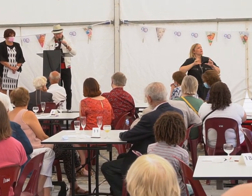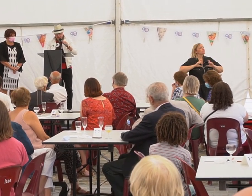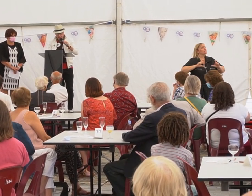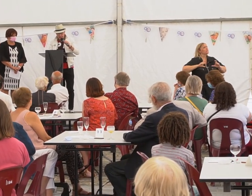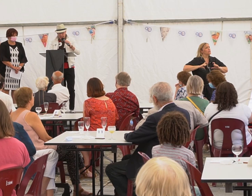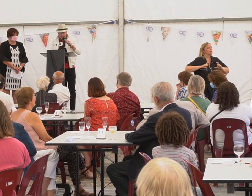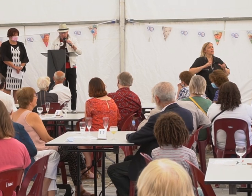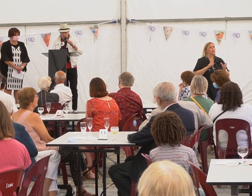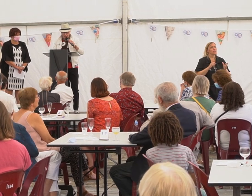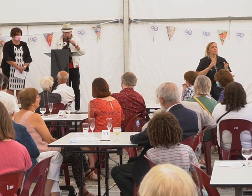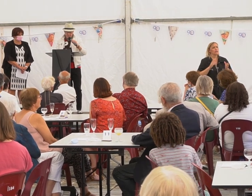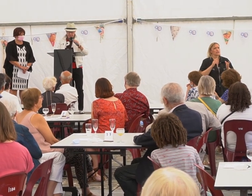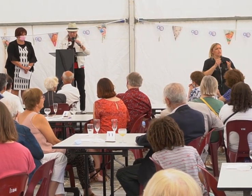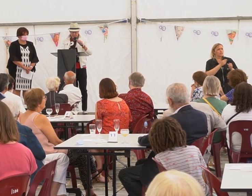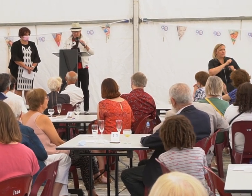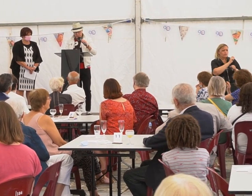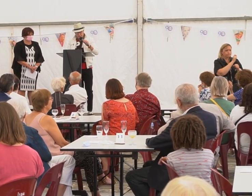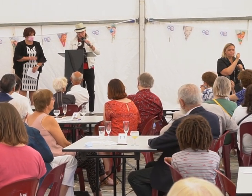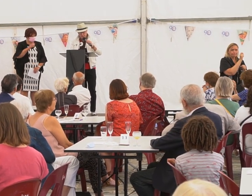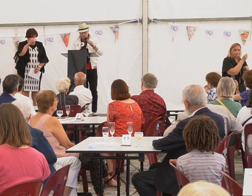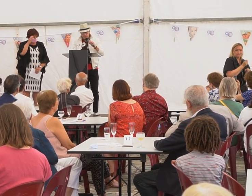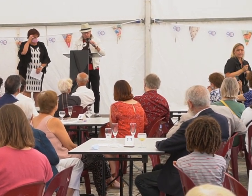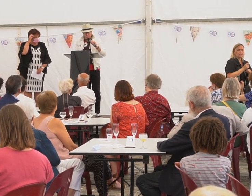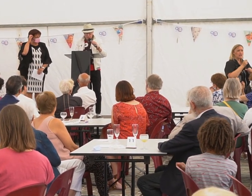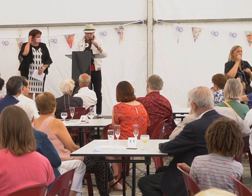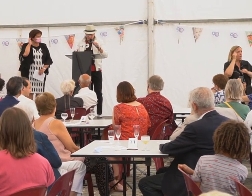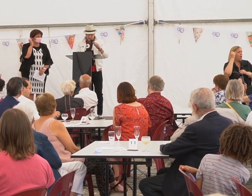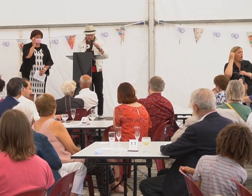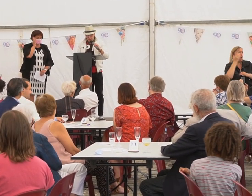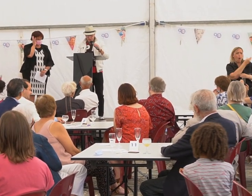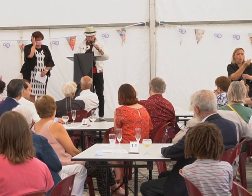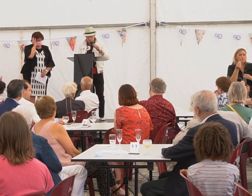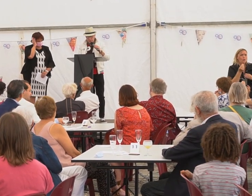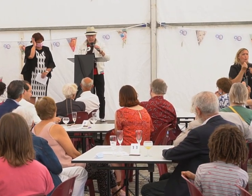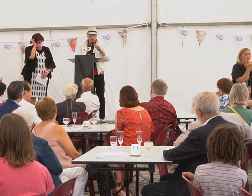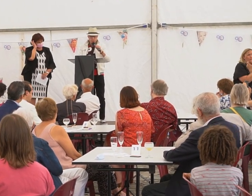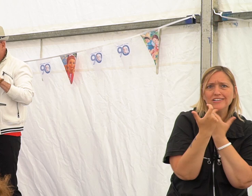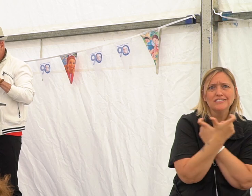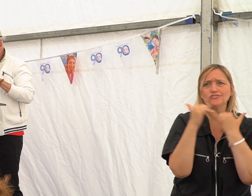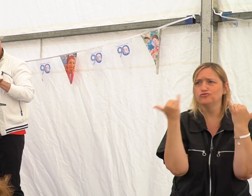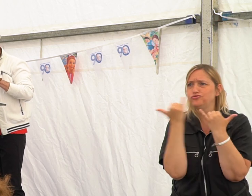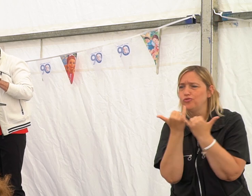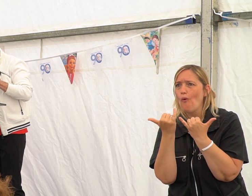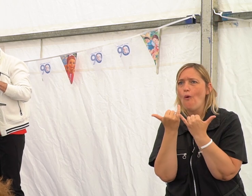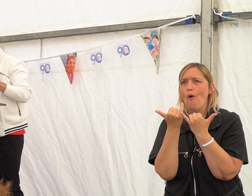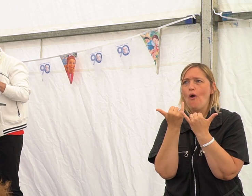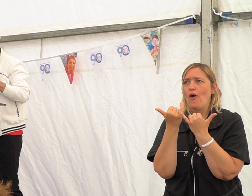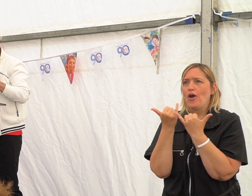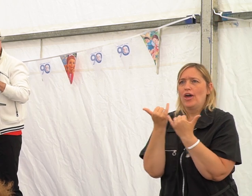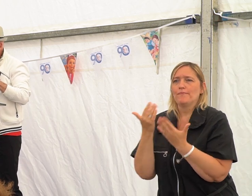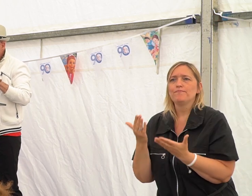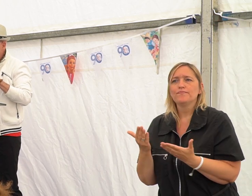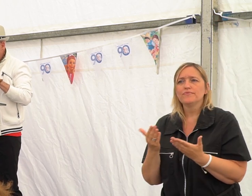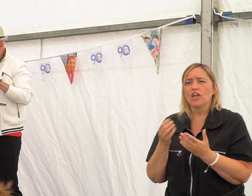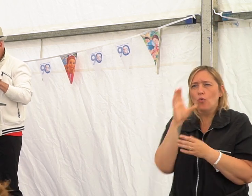Marlier, il a illustré et figé l'enfant, comme le riz, le jus, l'innocence, la tendresse,